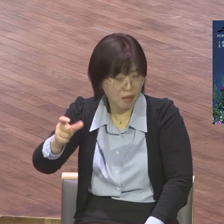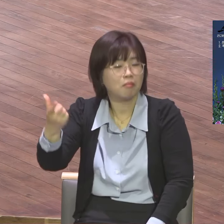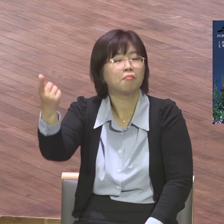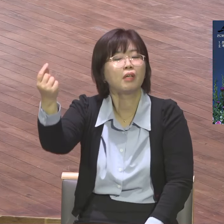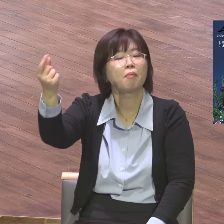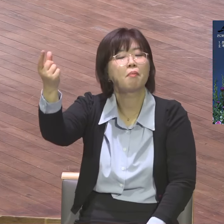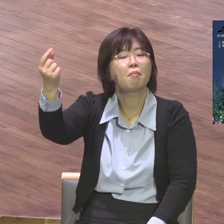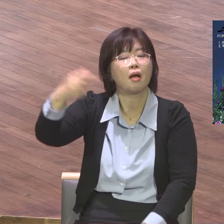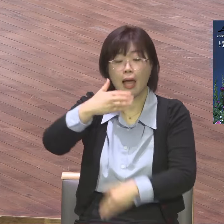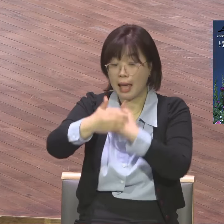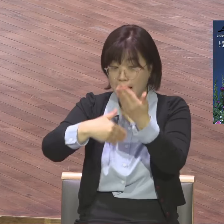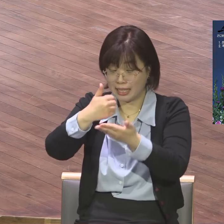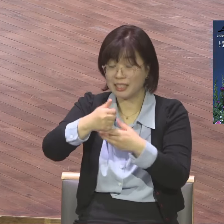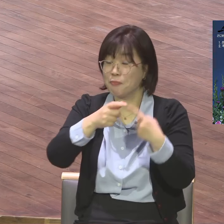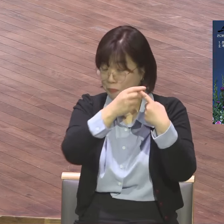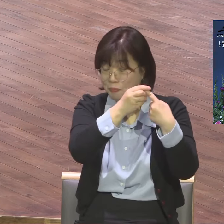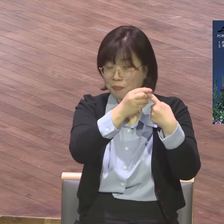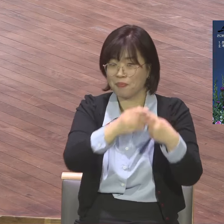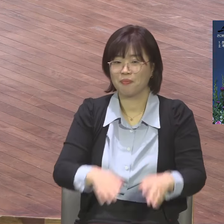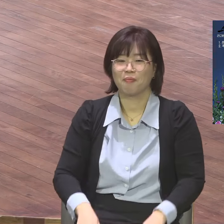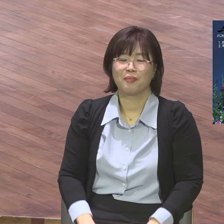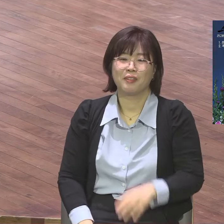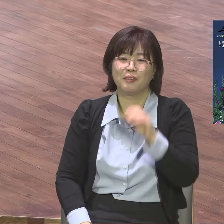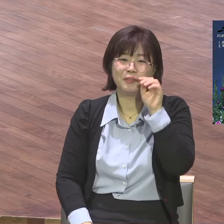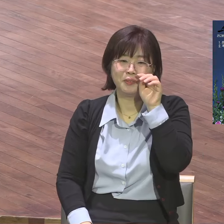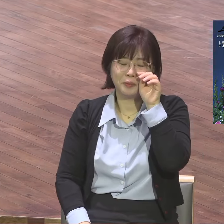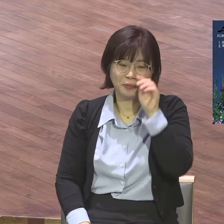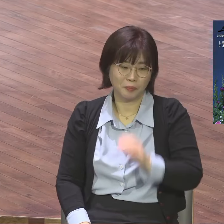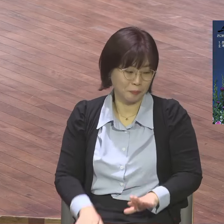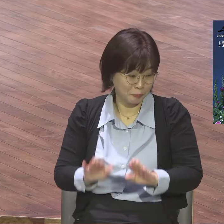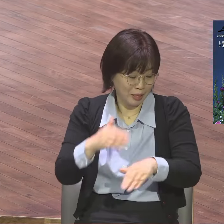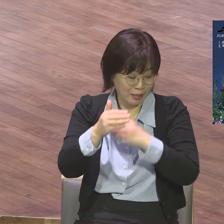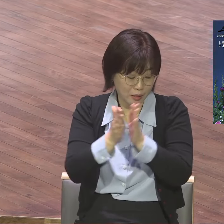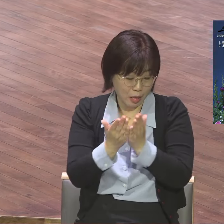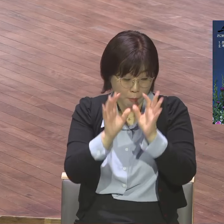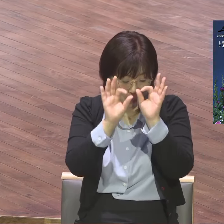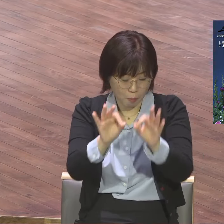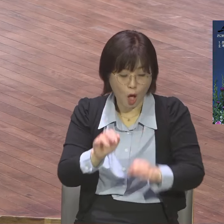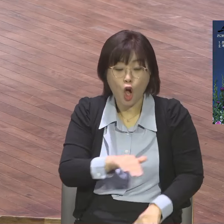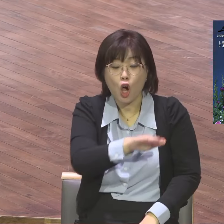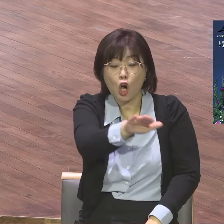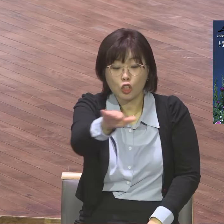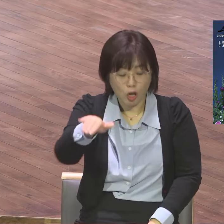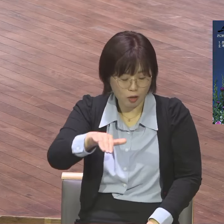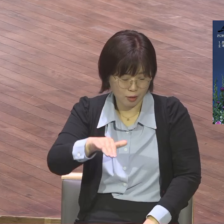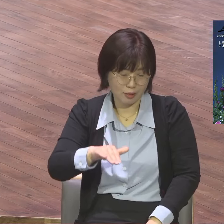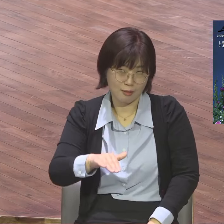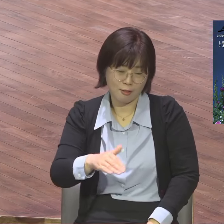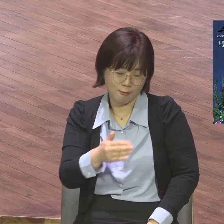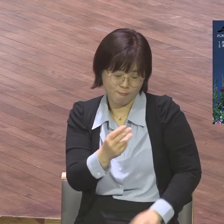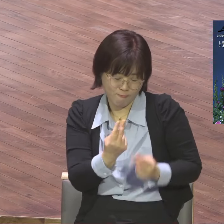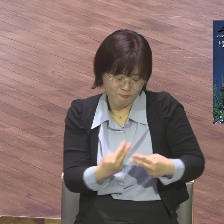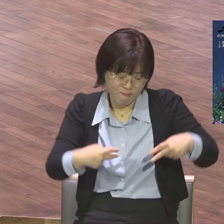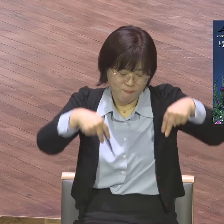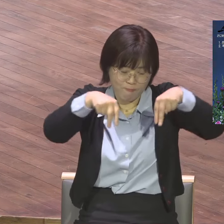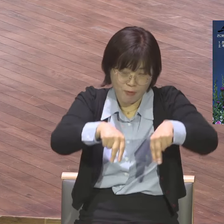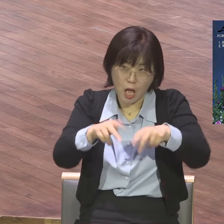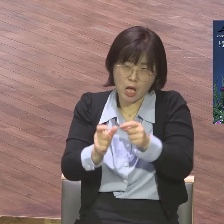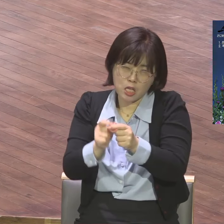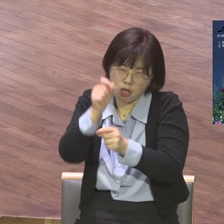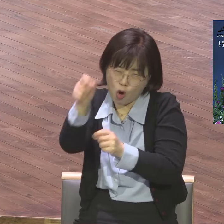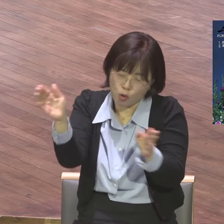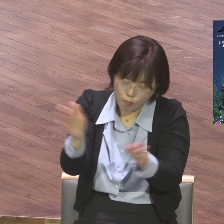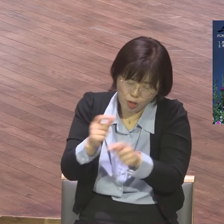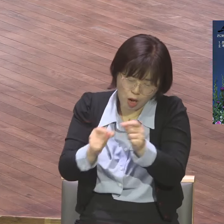것입니다. 느헤미야 9장 5절에 보면 너희 무리는 마땅히 일어나 영원부터 영원까지 계신